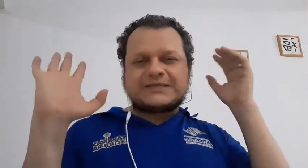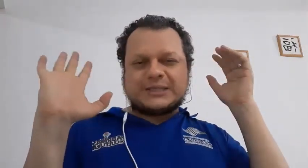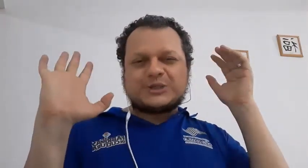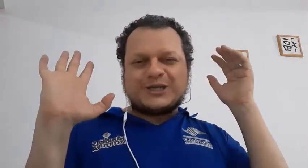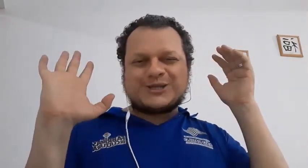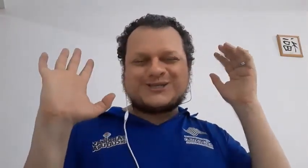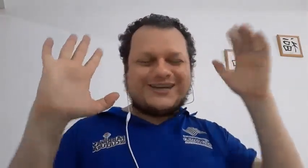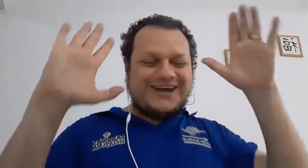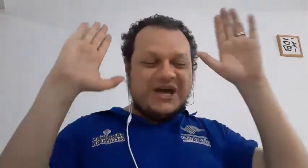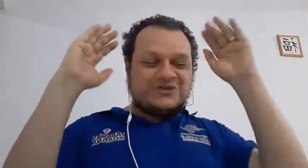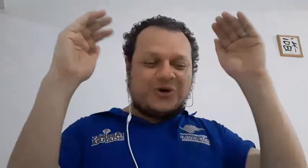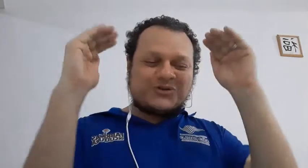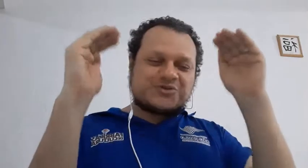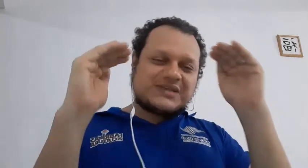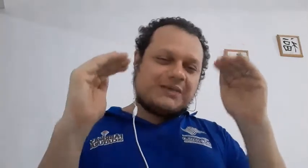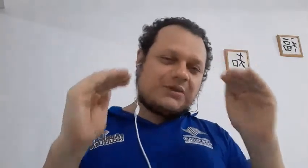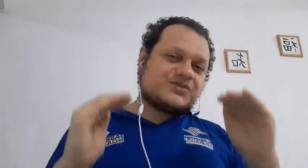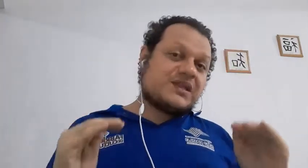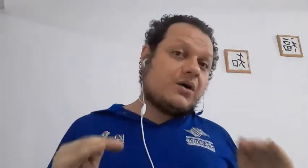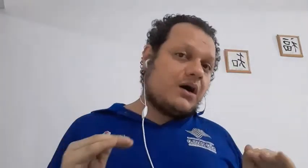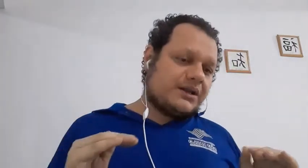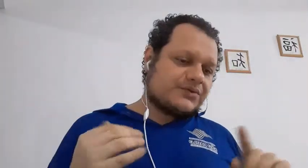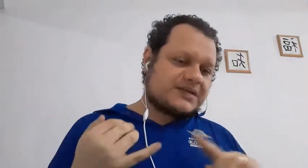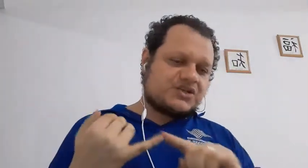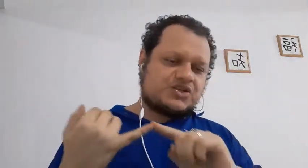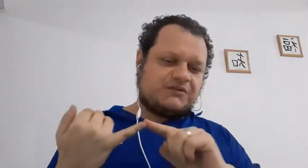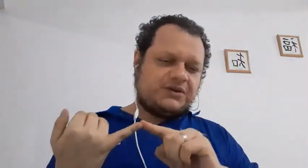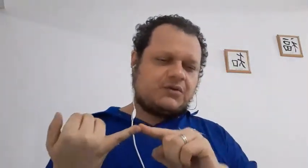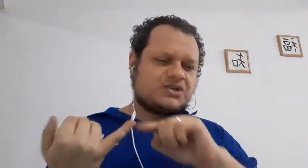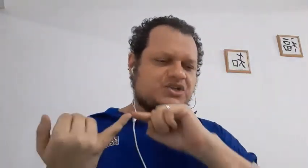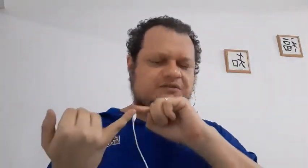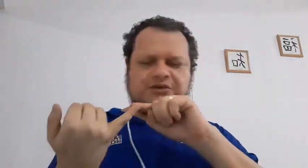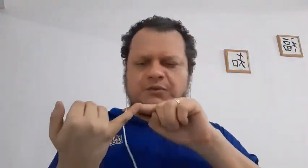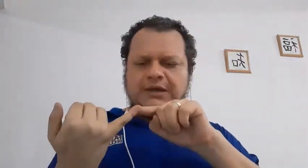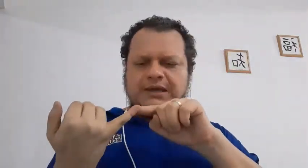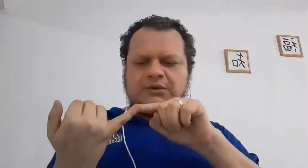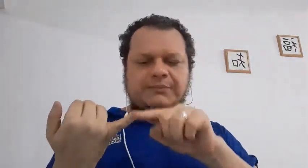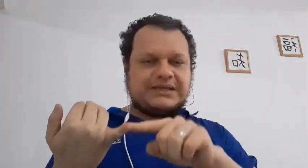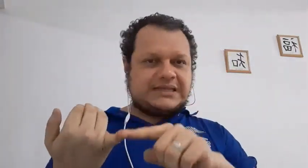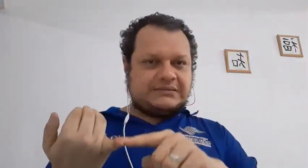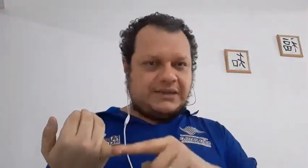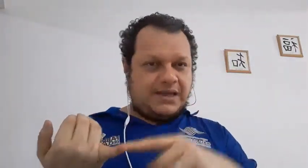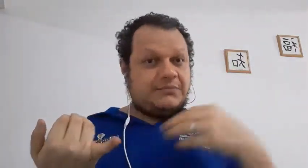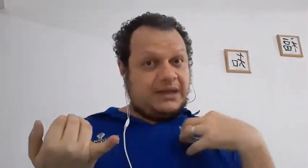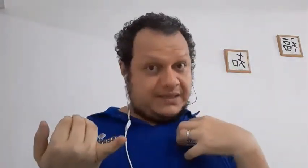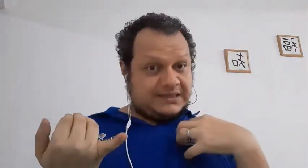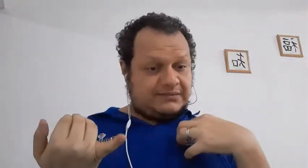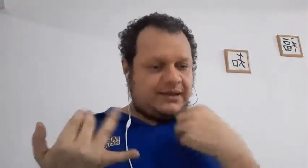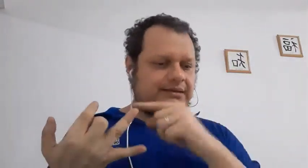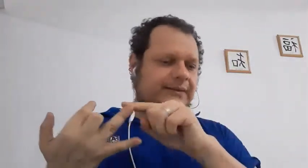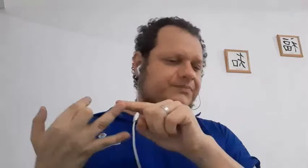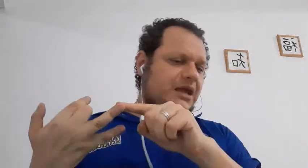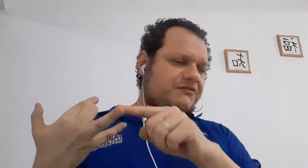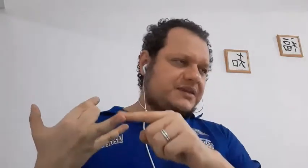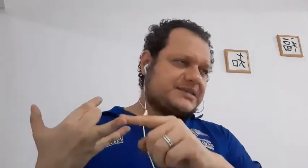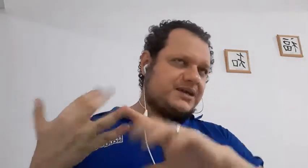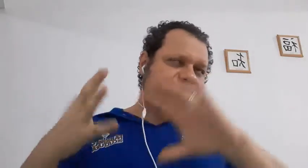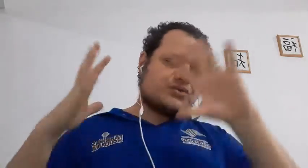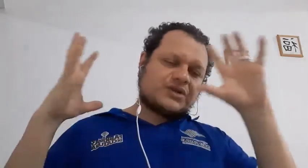bastante, né, gente? Todos os elementos teóricos que a gente viu, ó, a gente viu, eu apresentei, me apresentei, né? Fiz aí a estrutura de